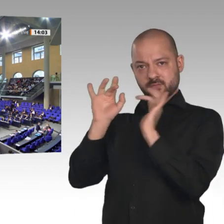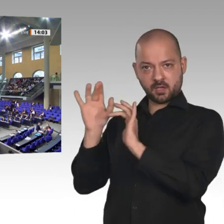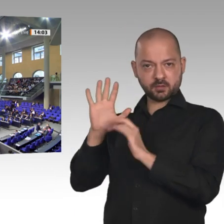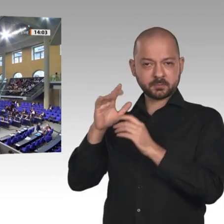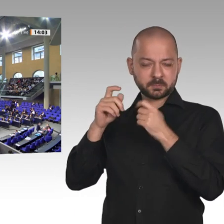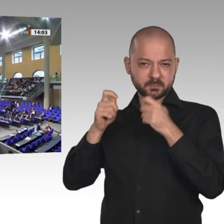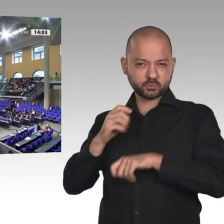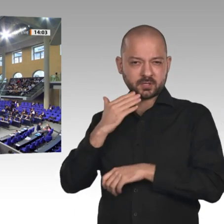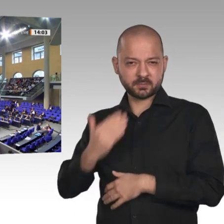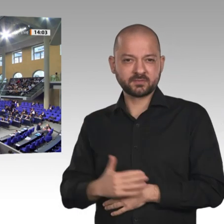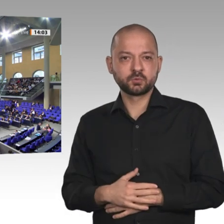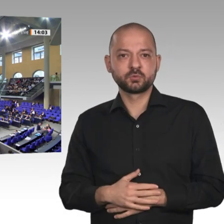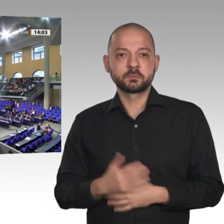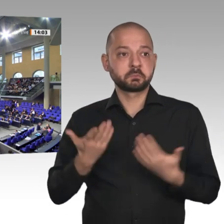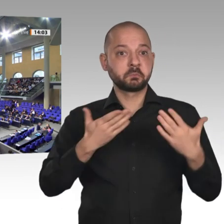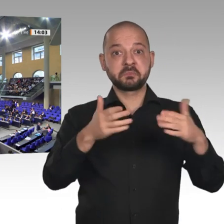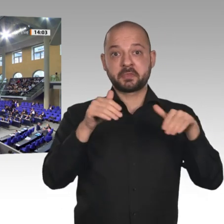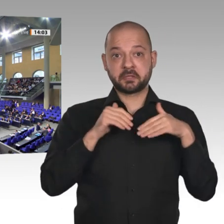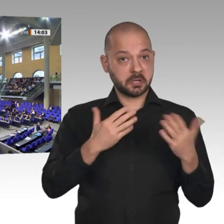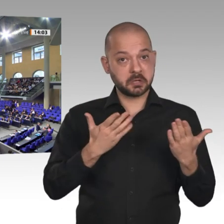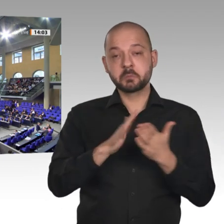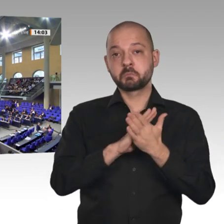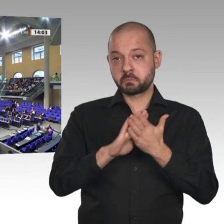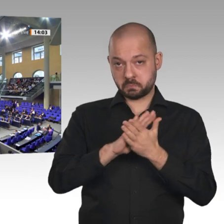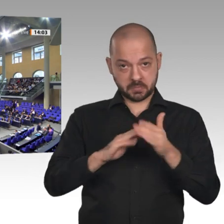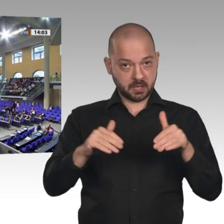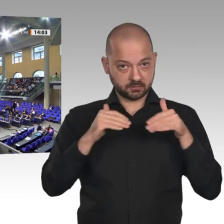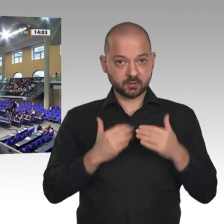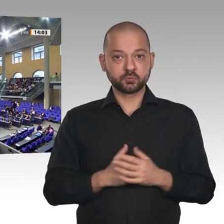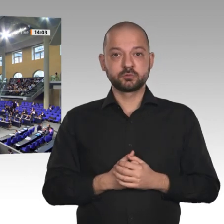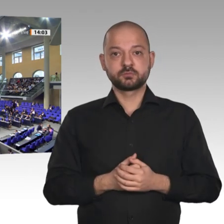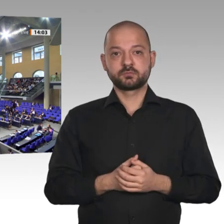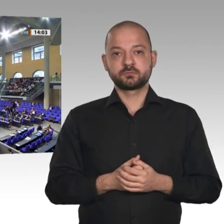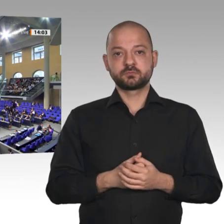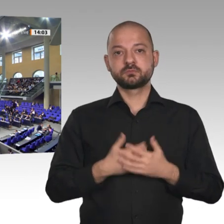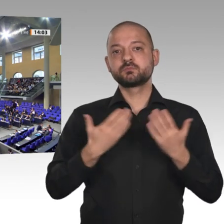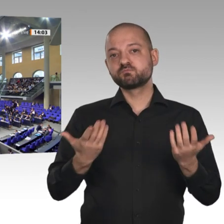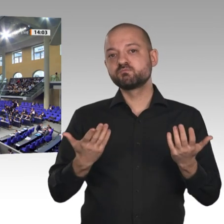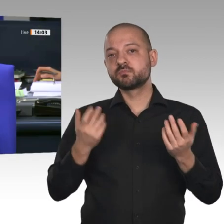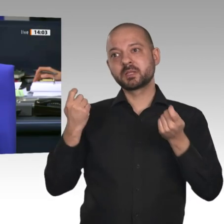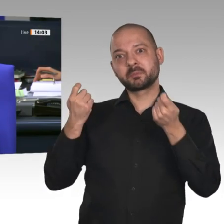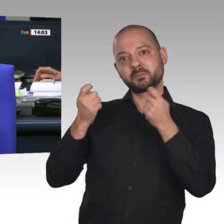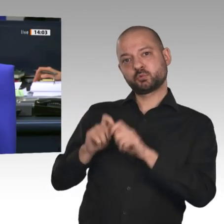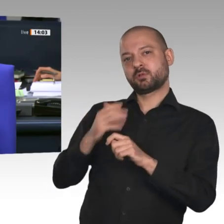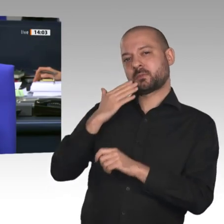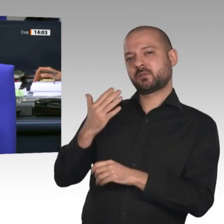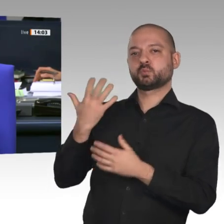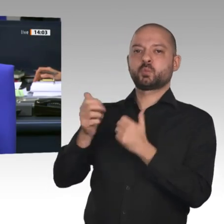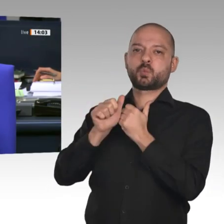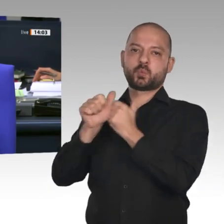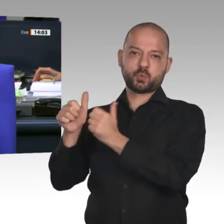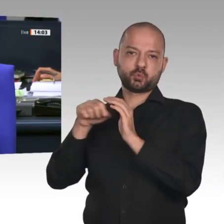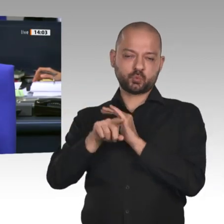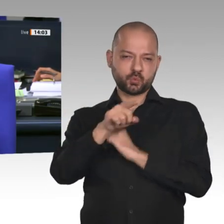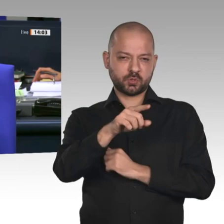Fraktion Bündnis 90 Die Grünen und die Fraktion Die Linke. Wer enthält sich? Niemand.